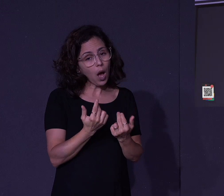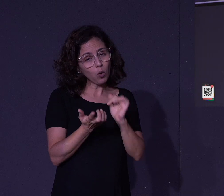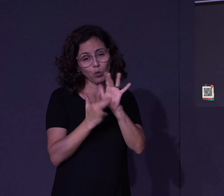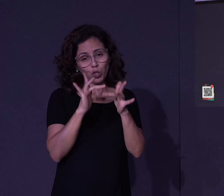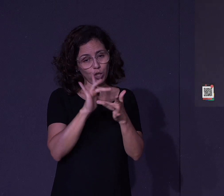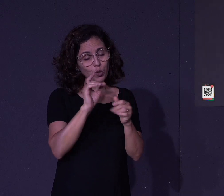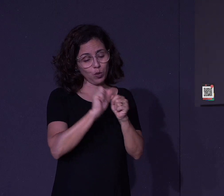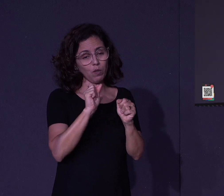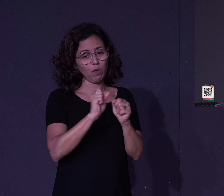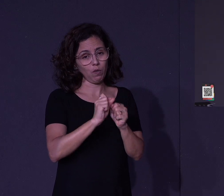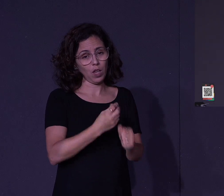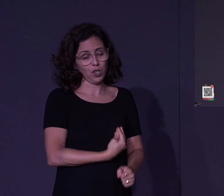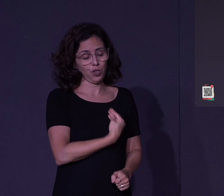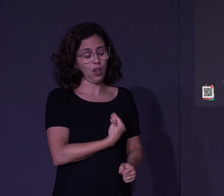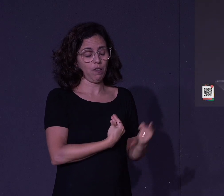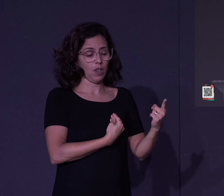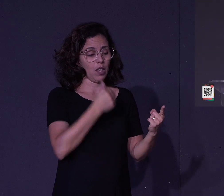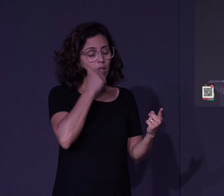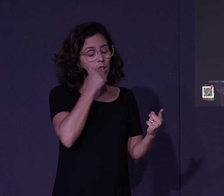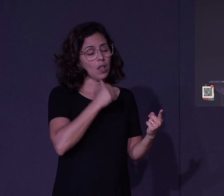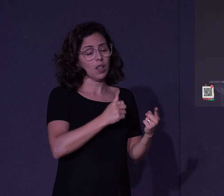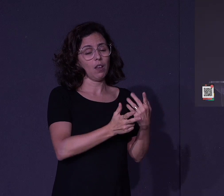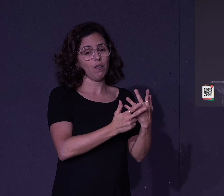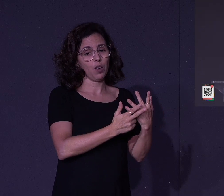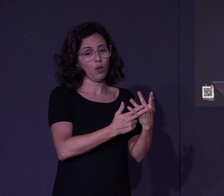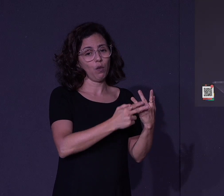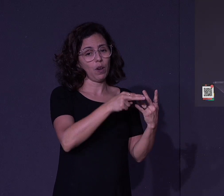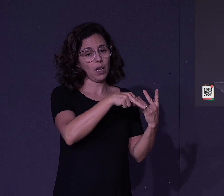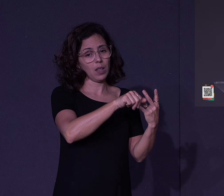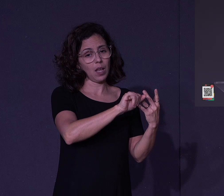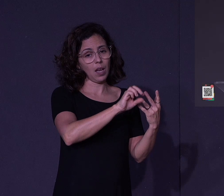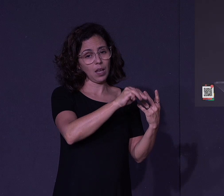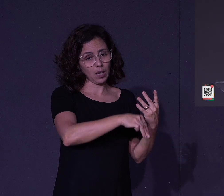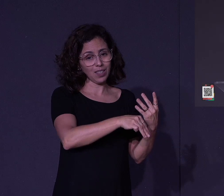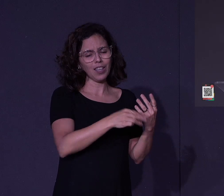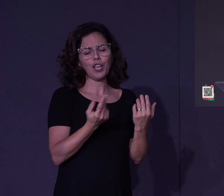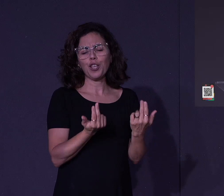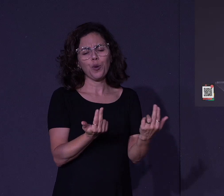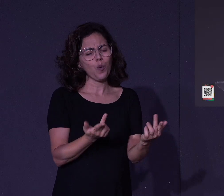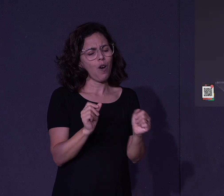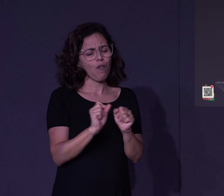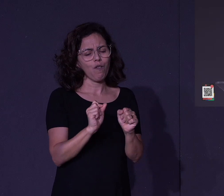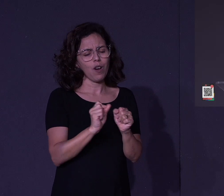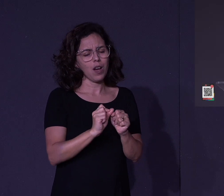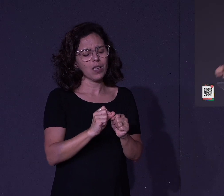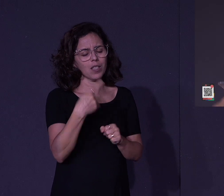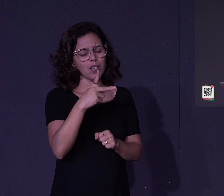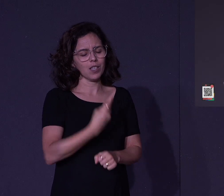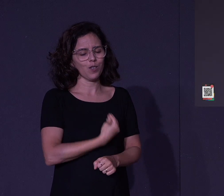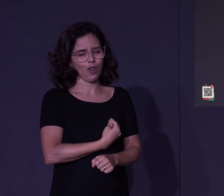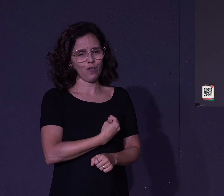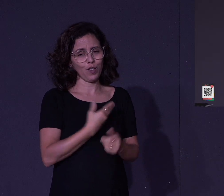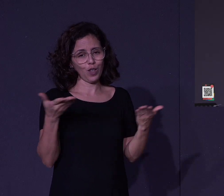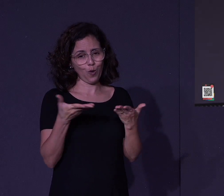Naim, Ele quer fazer na sua vida hoje. Eu encerro essa mensagem lhe